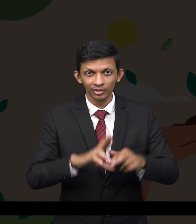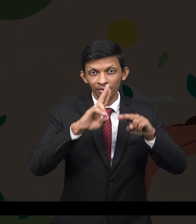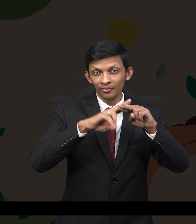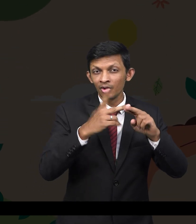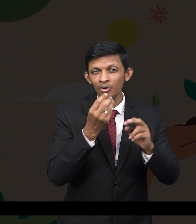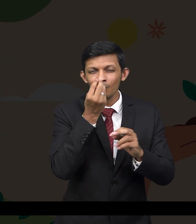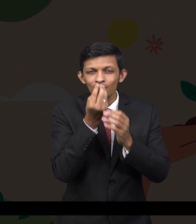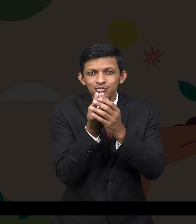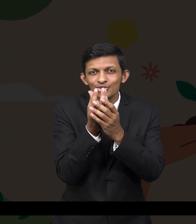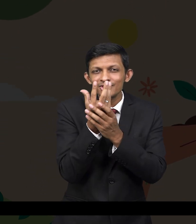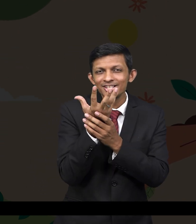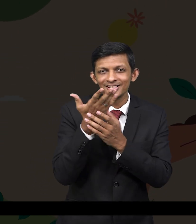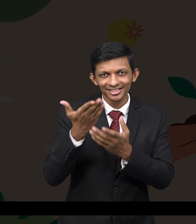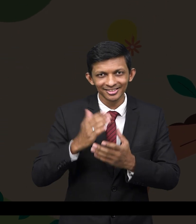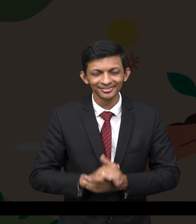फूल,